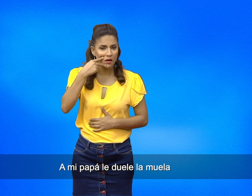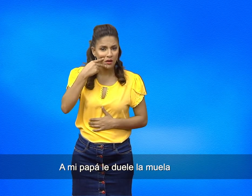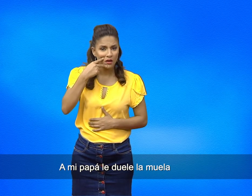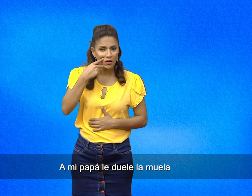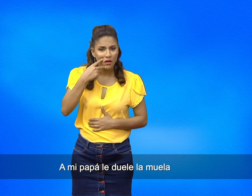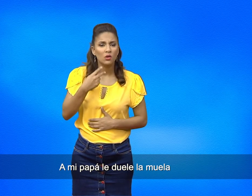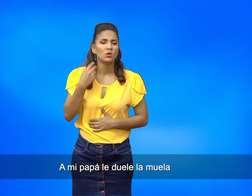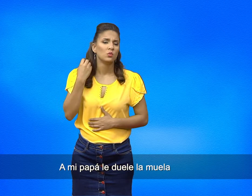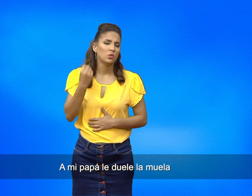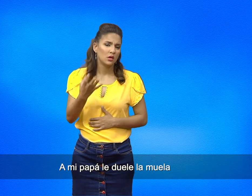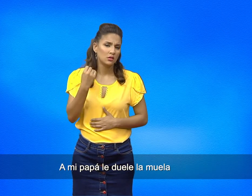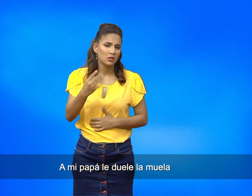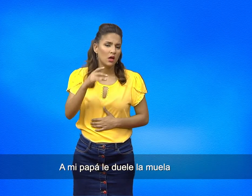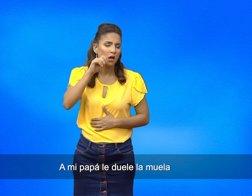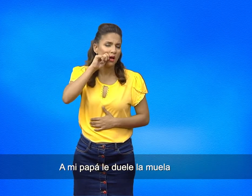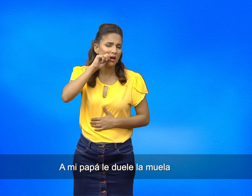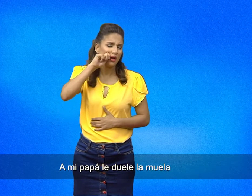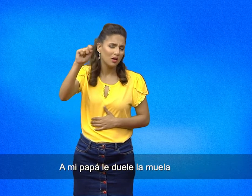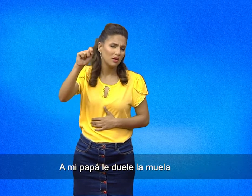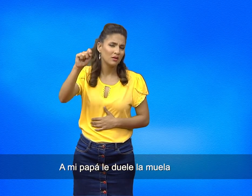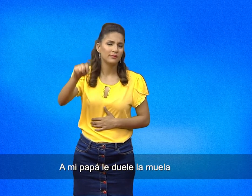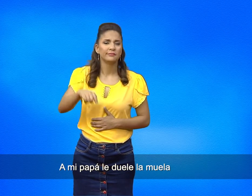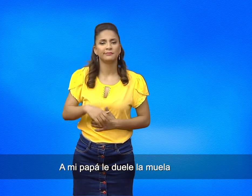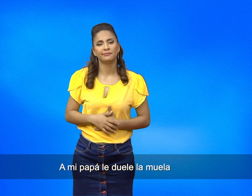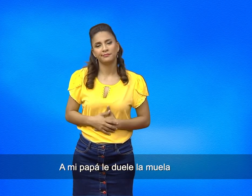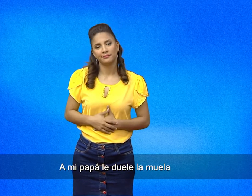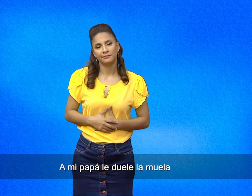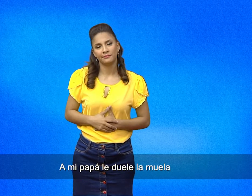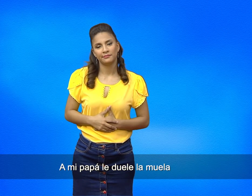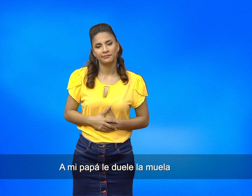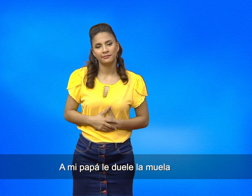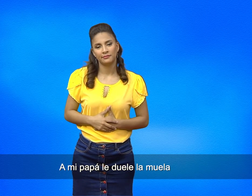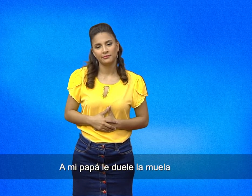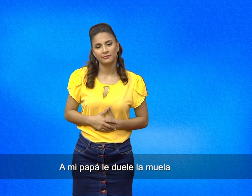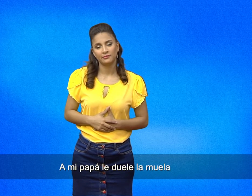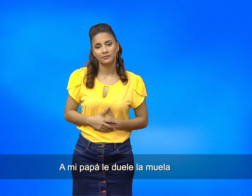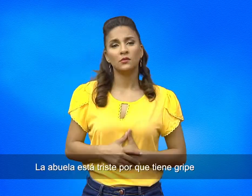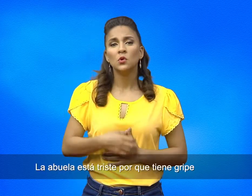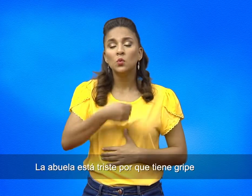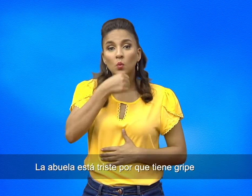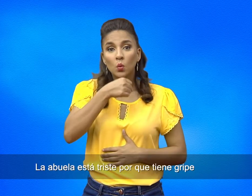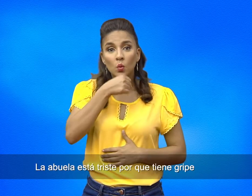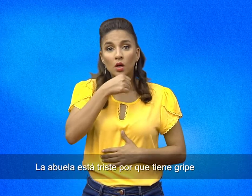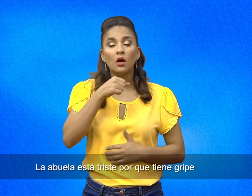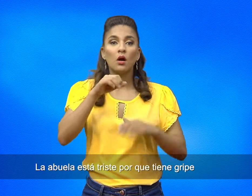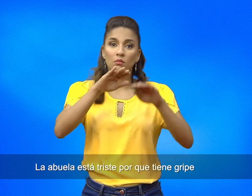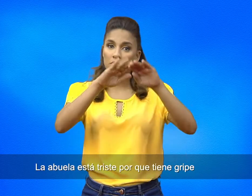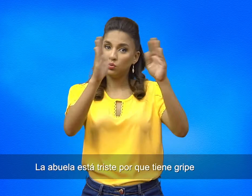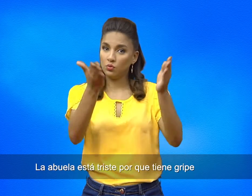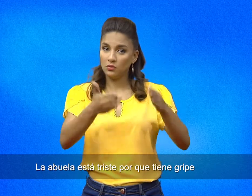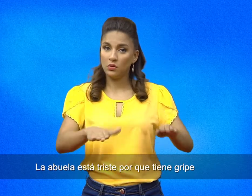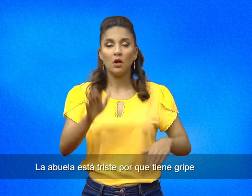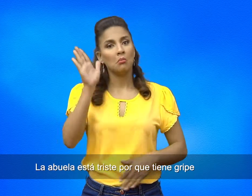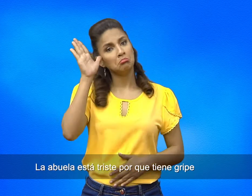a mi papá me duele la muela la abuela